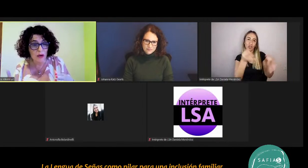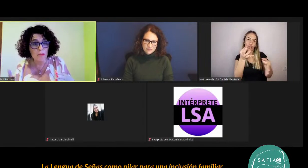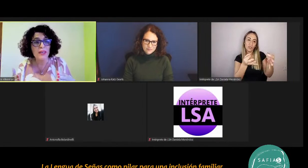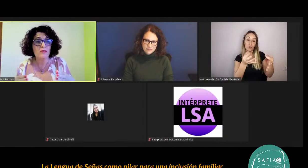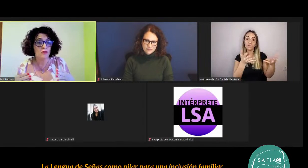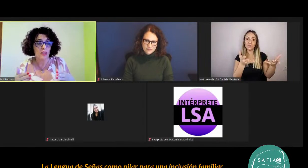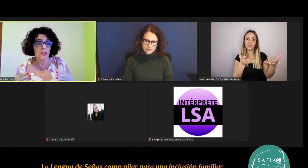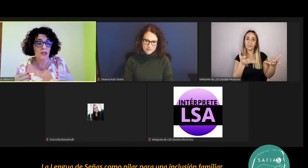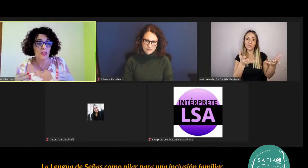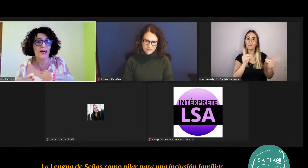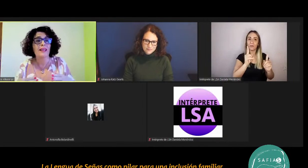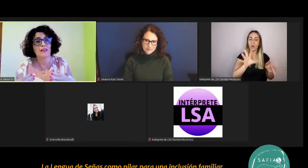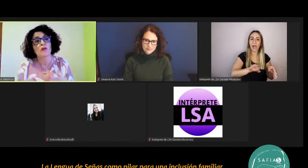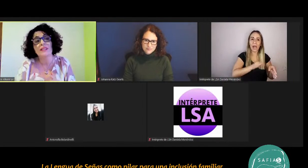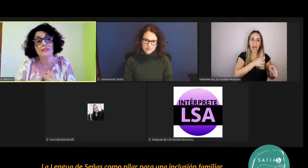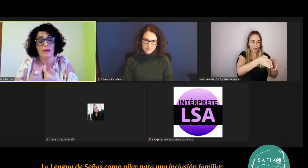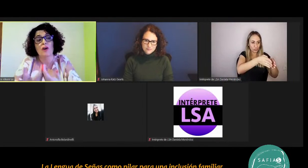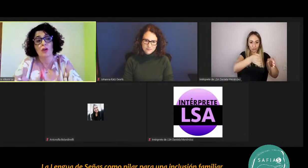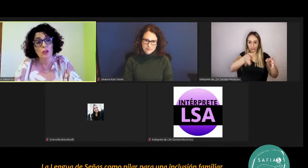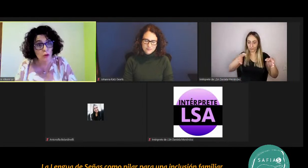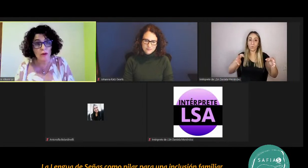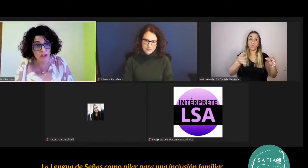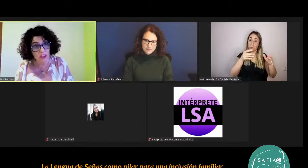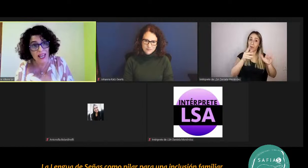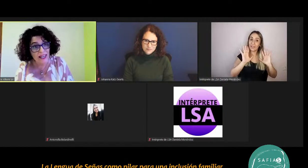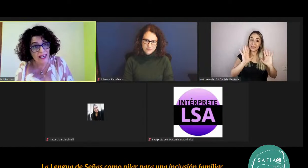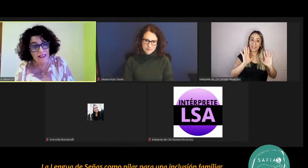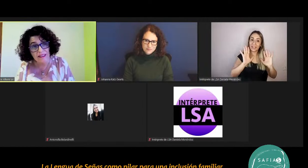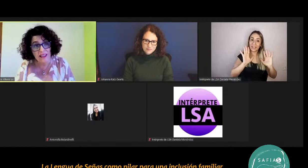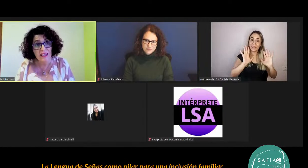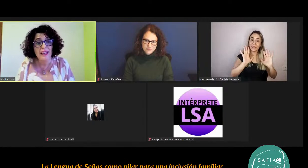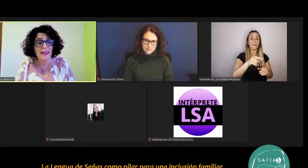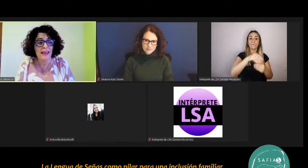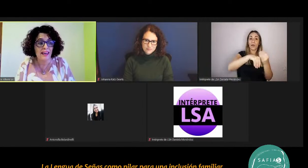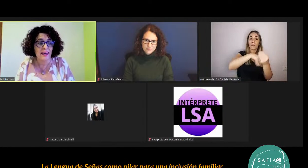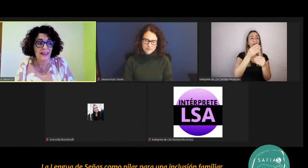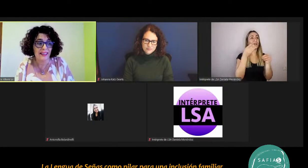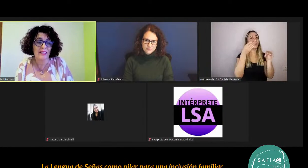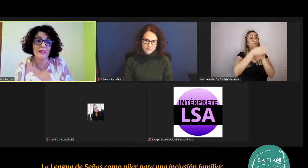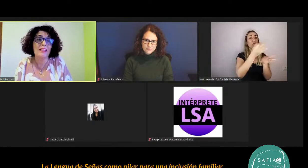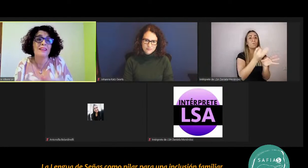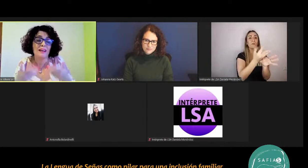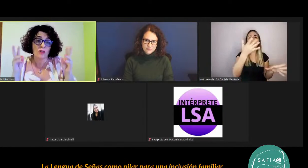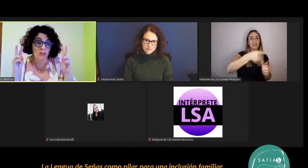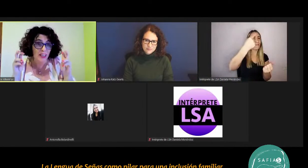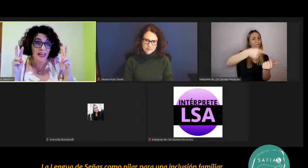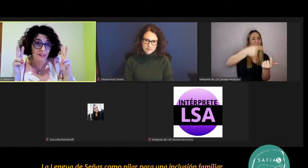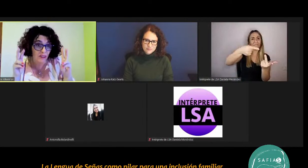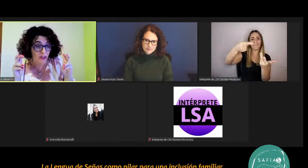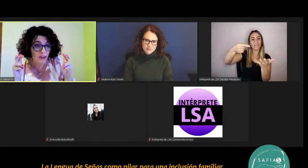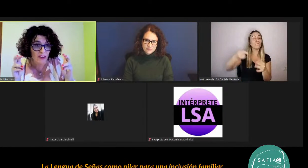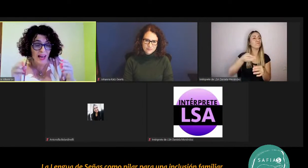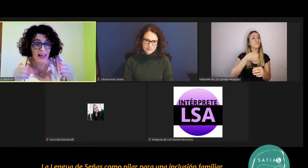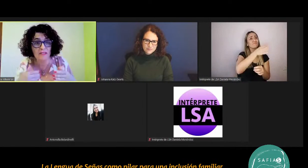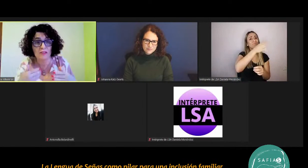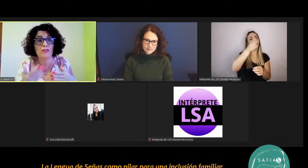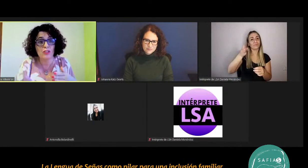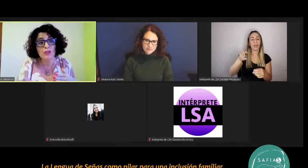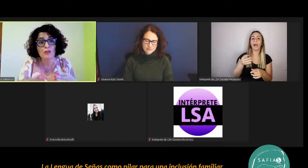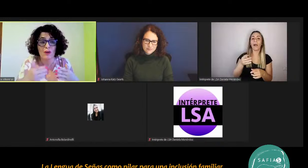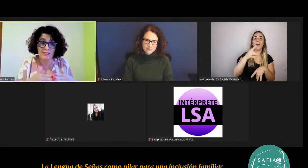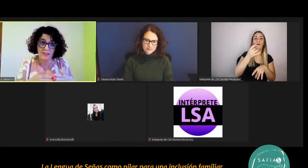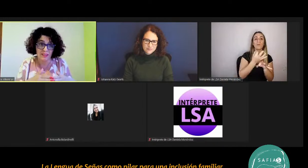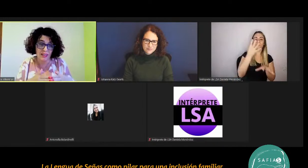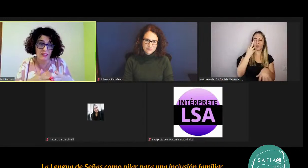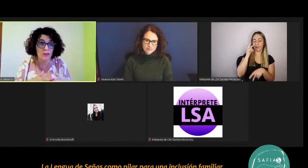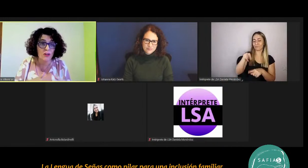años pueden suceder que se encuentren con otros profesionales que terminan diagnosticando a esos